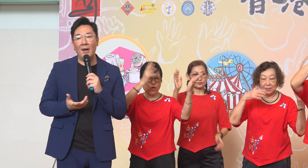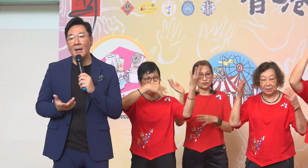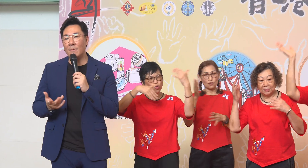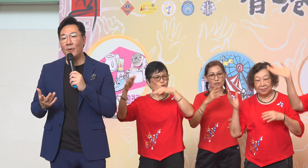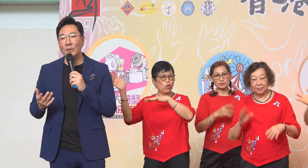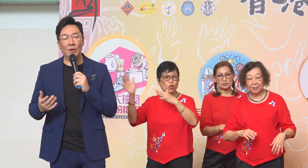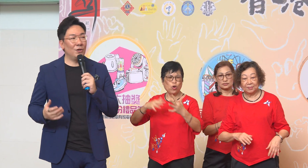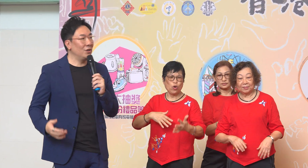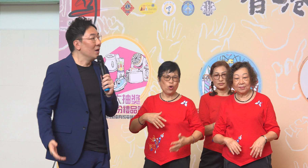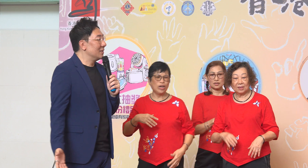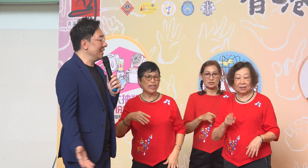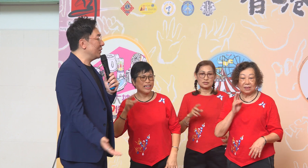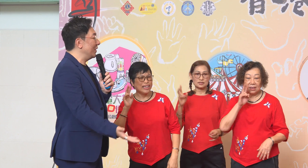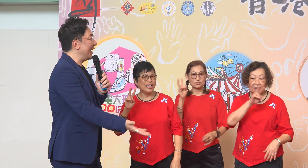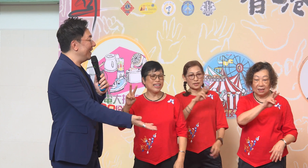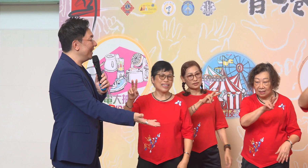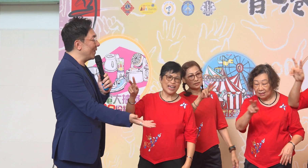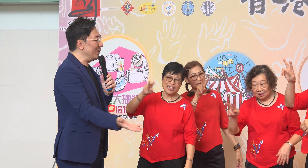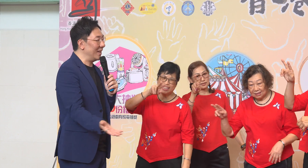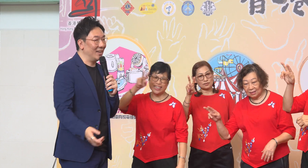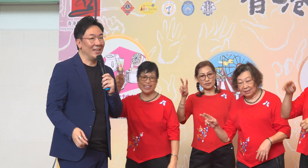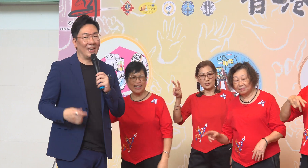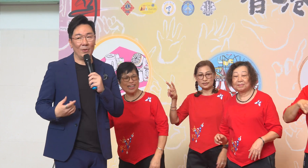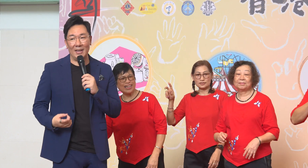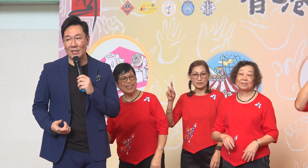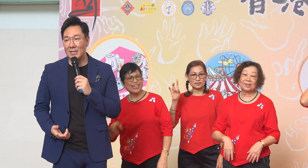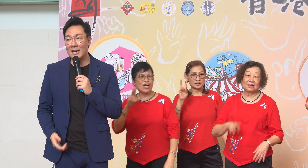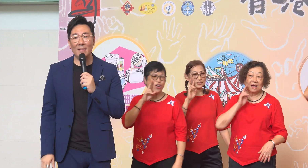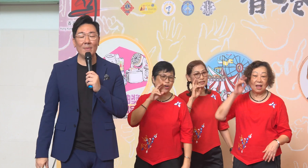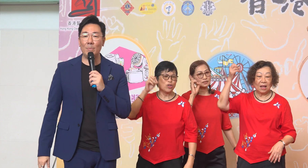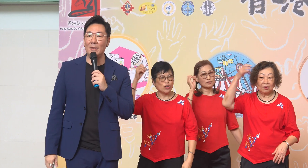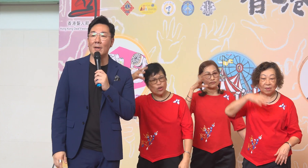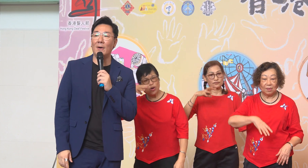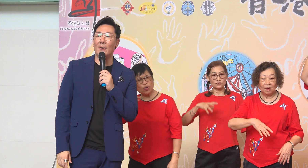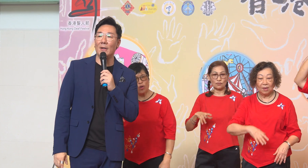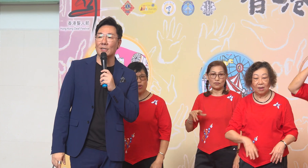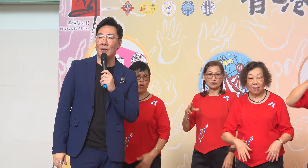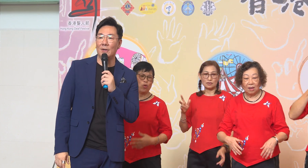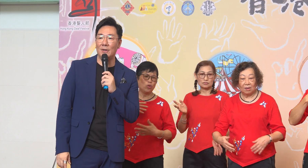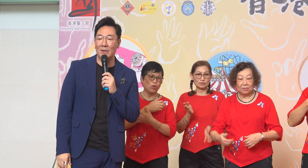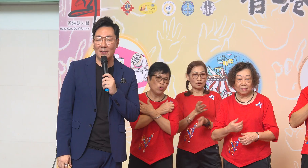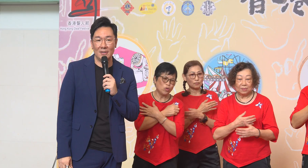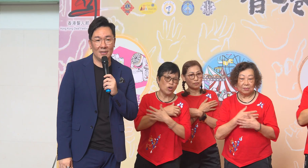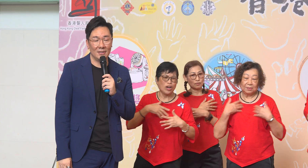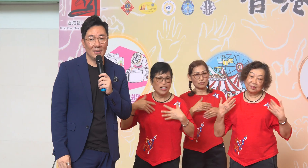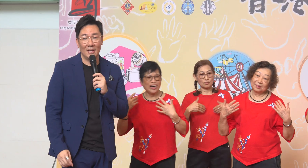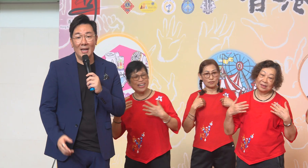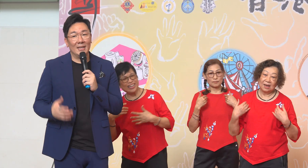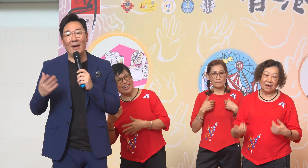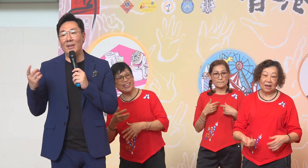翻風雨，只需睇到你，有你在身邊多樂趣。有了